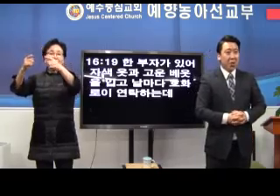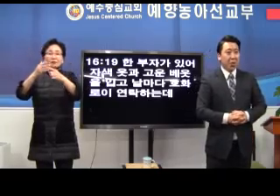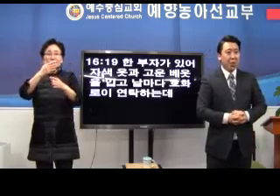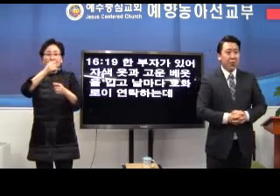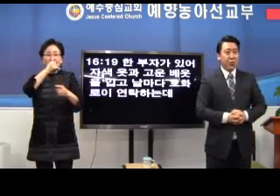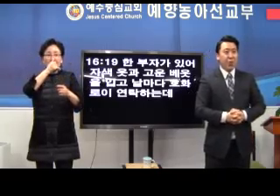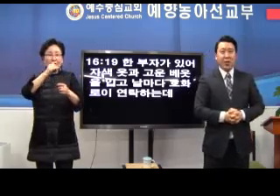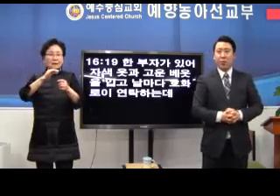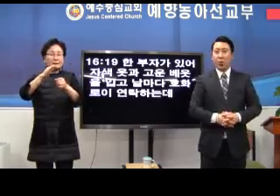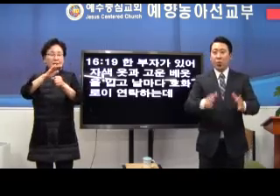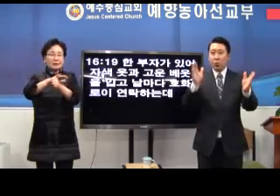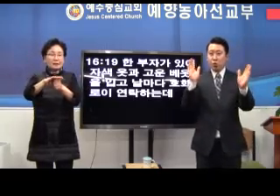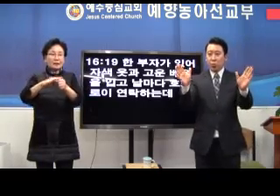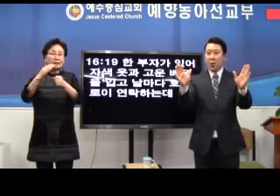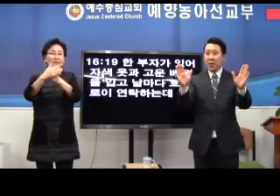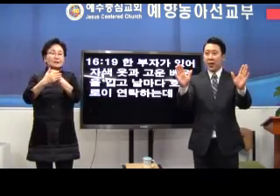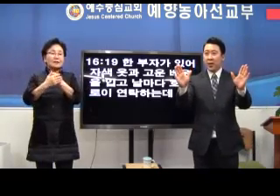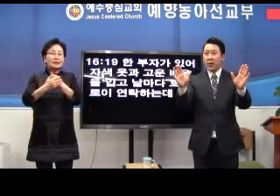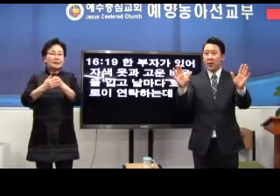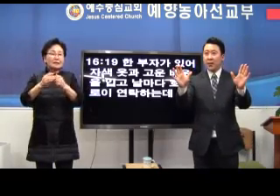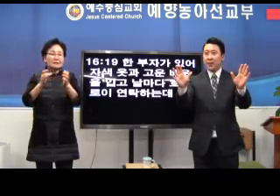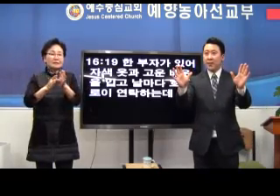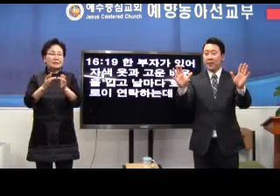믿으시기를 주님의 이름으로 축복합니다.